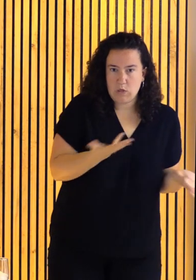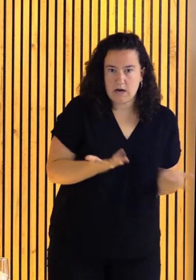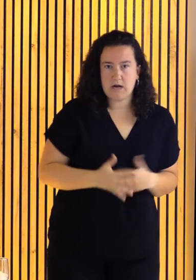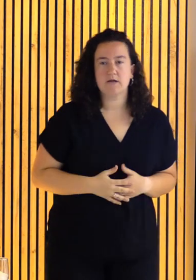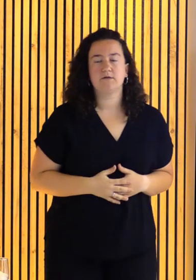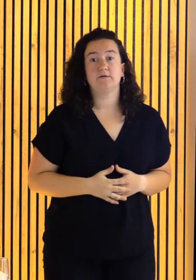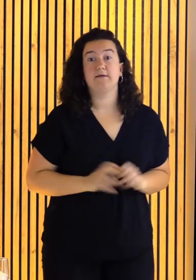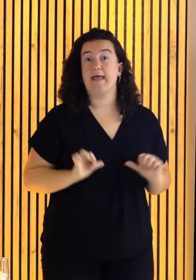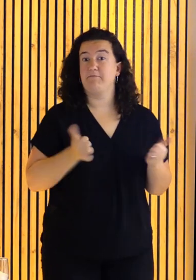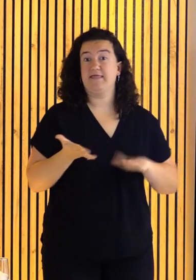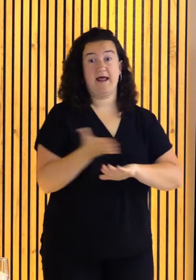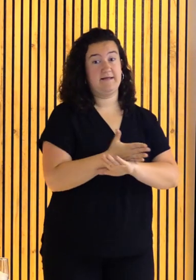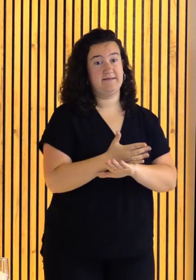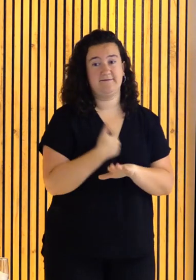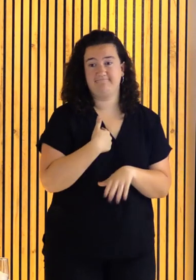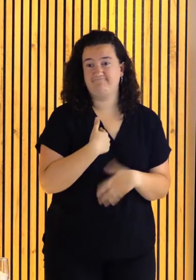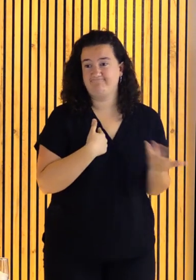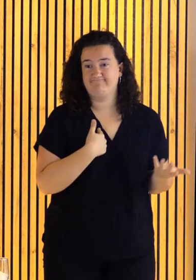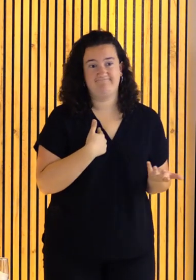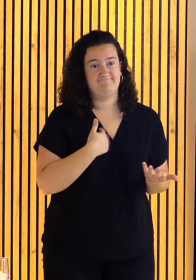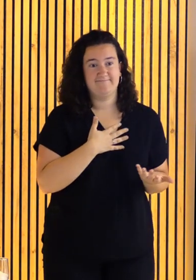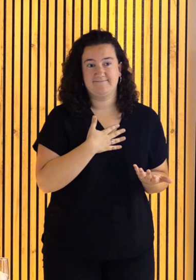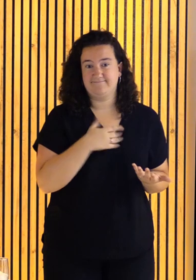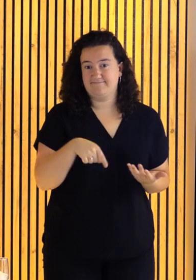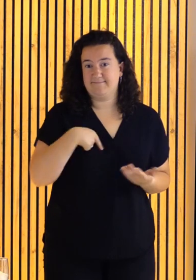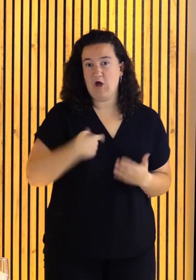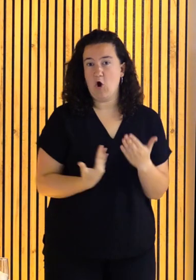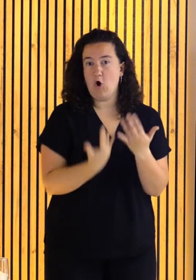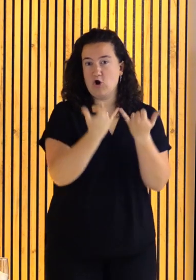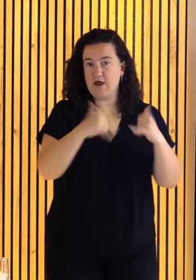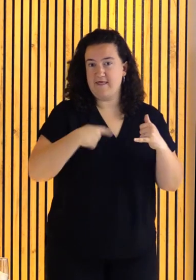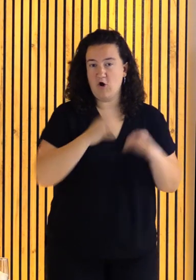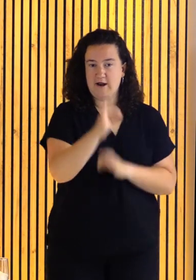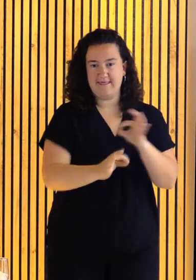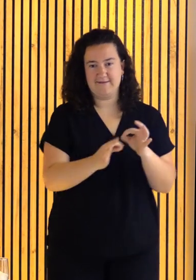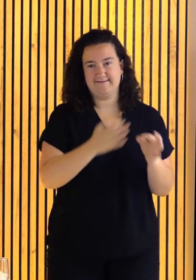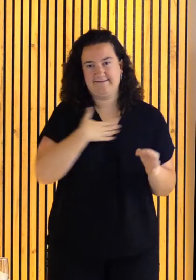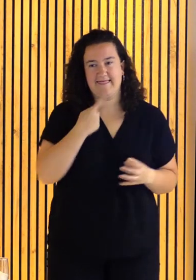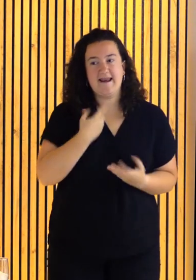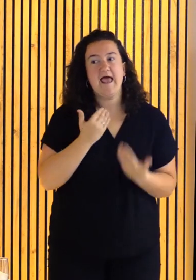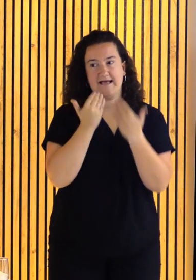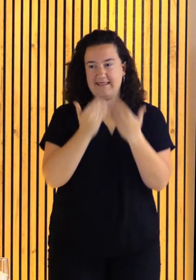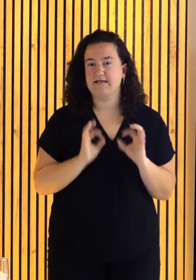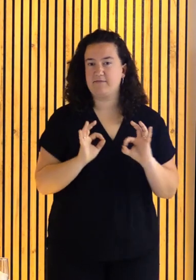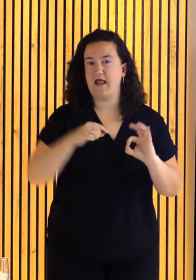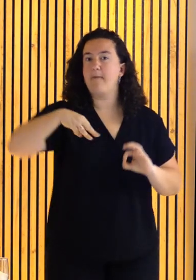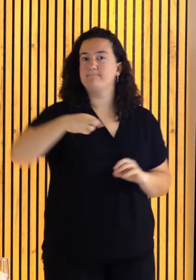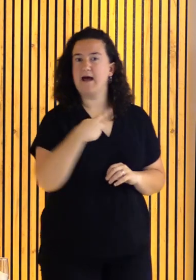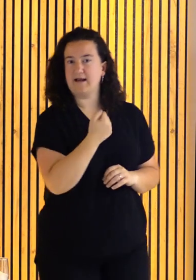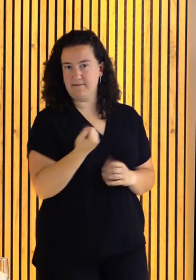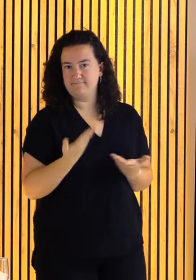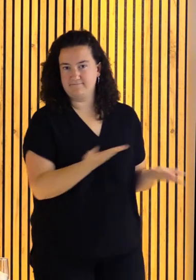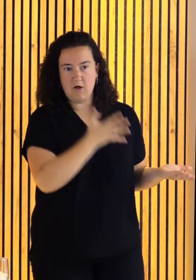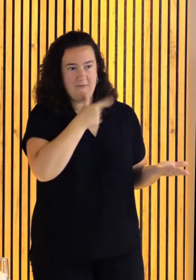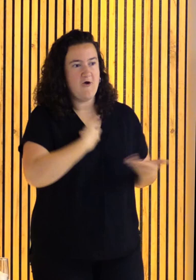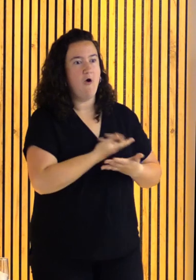Eta bueno, hasi aurretik eskerrak eman dizkiet jardunaldien antolatzaileei, bereziki Marga Ibañezi, ba, nigan jarri